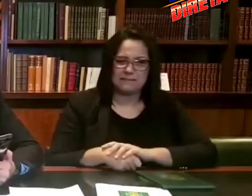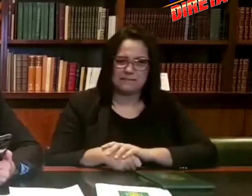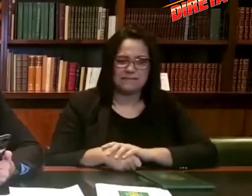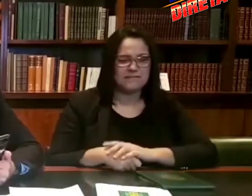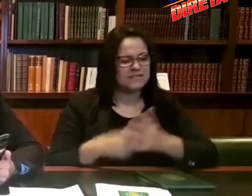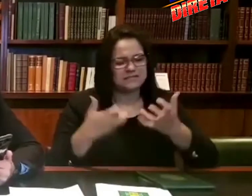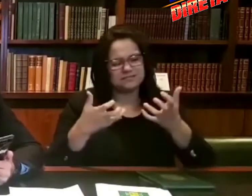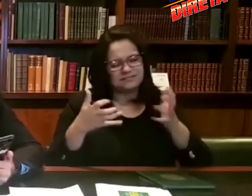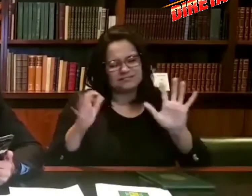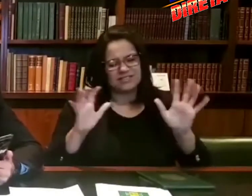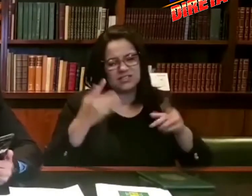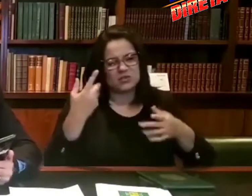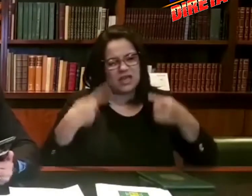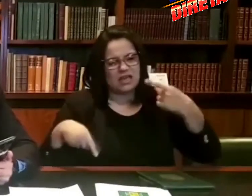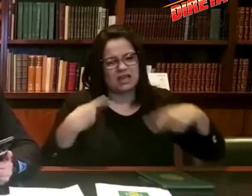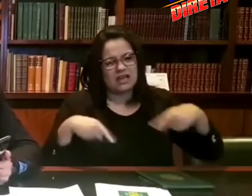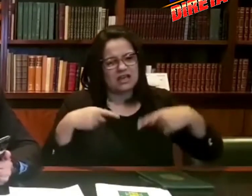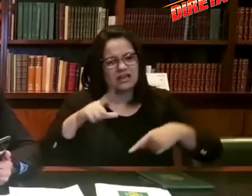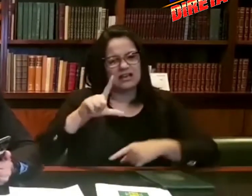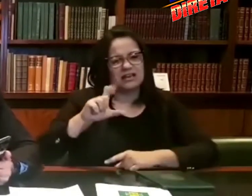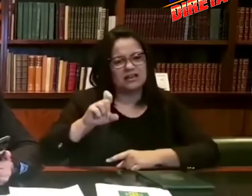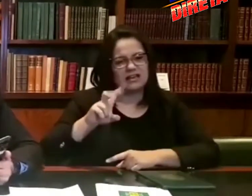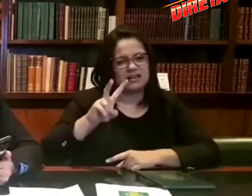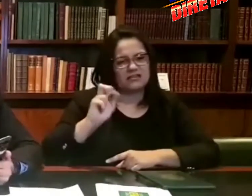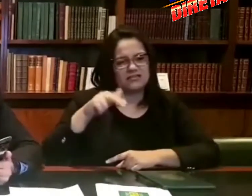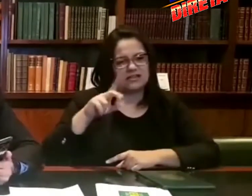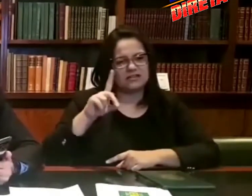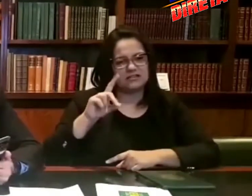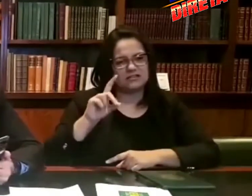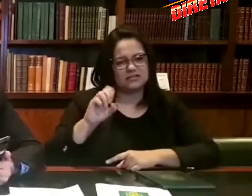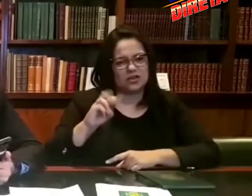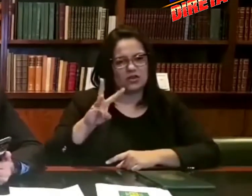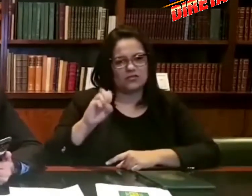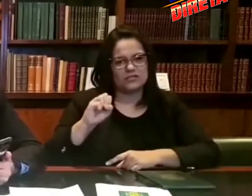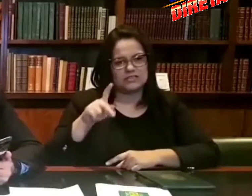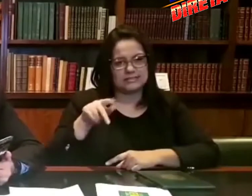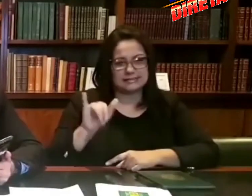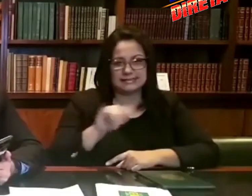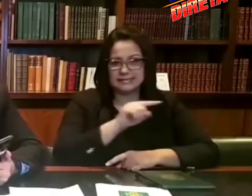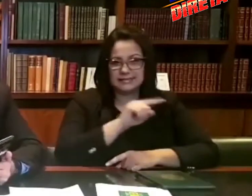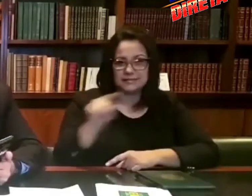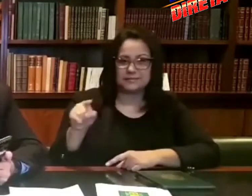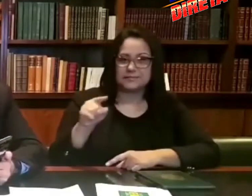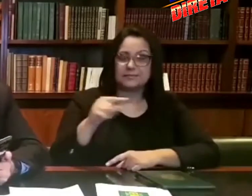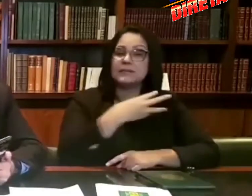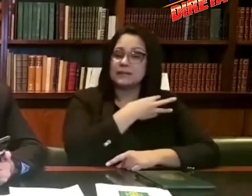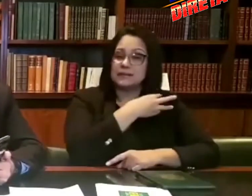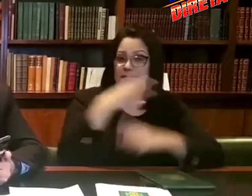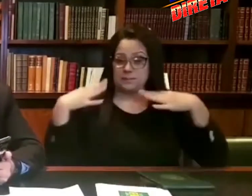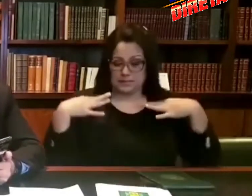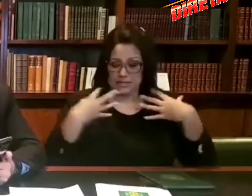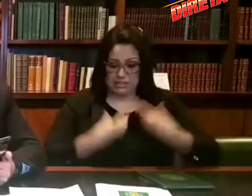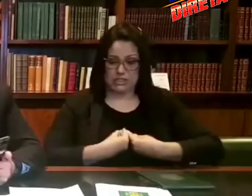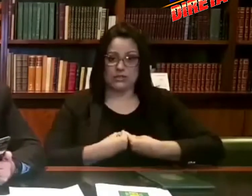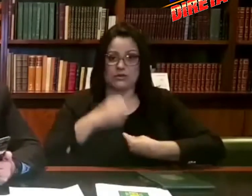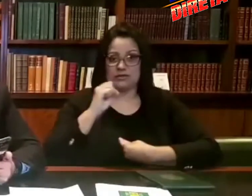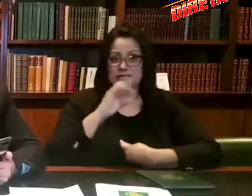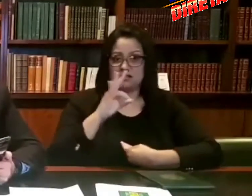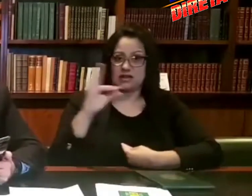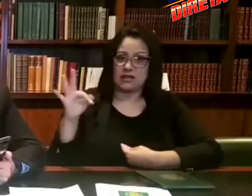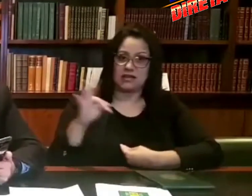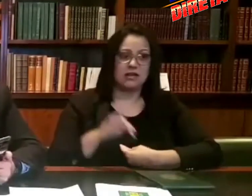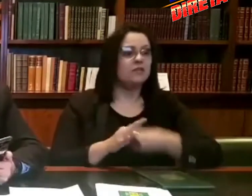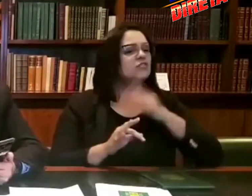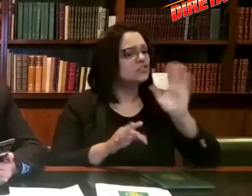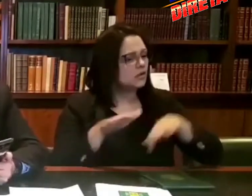não entrar em polêmica com o senhor Ricardo Lewandowski, que ministro do Supremo Tribunal Federal. E antes mesmo da liminar dele, conversei